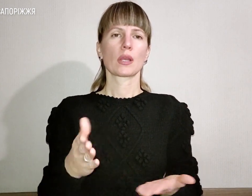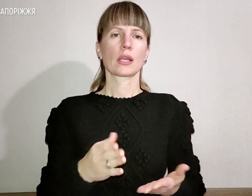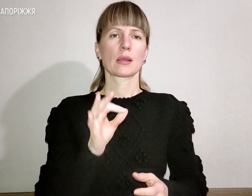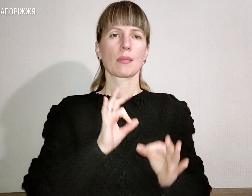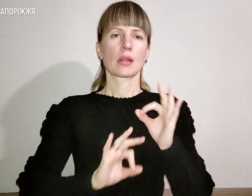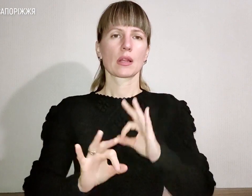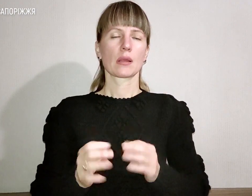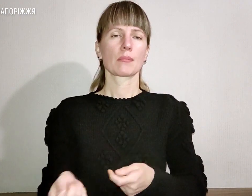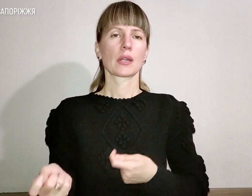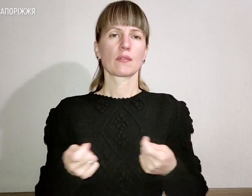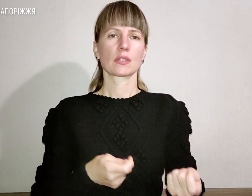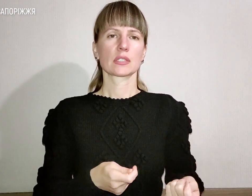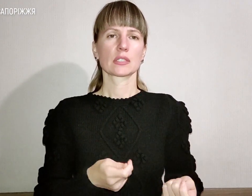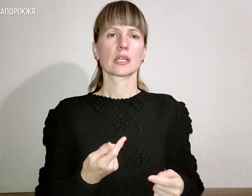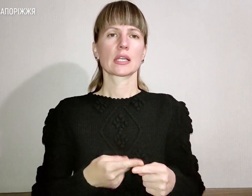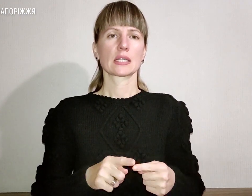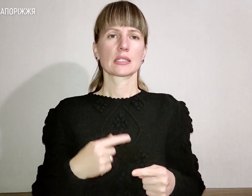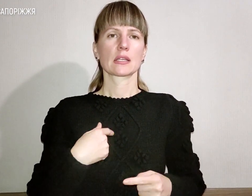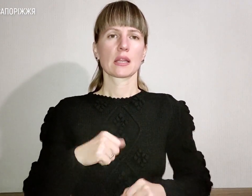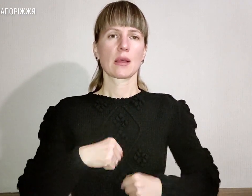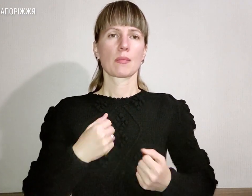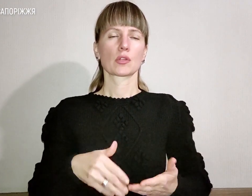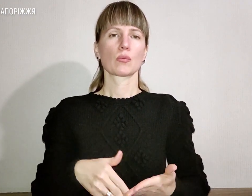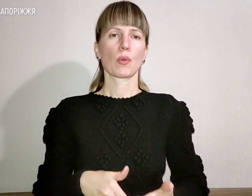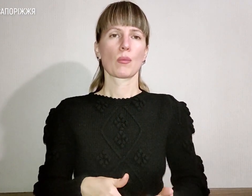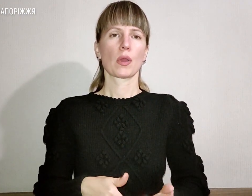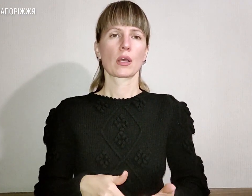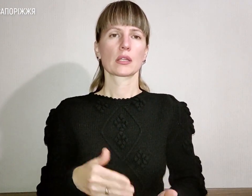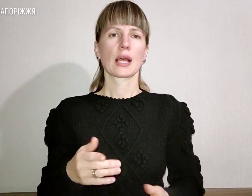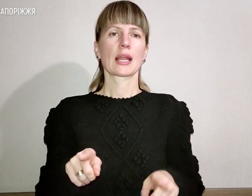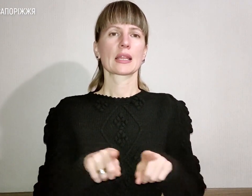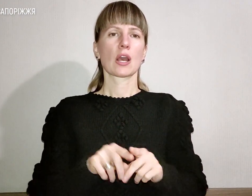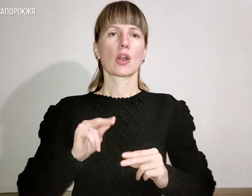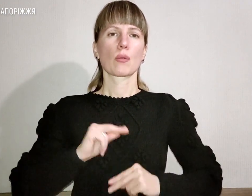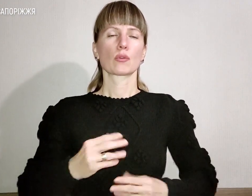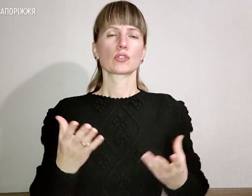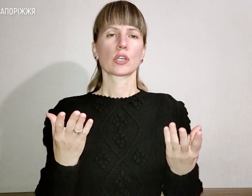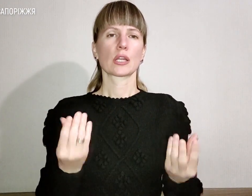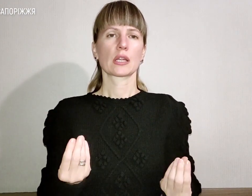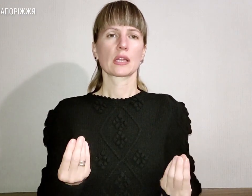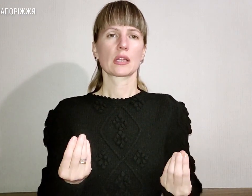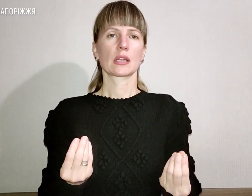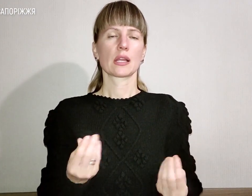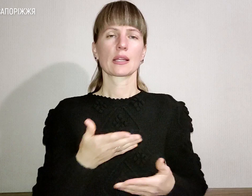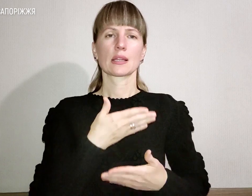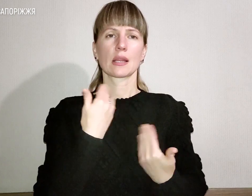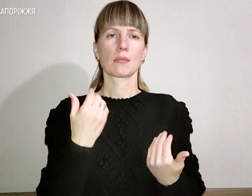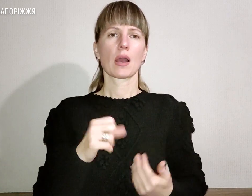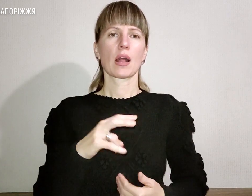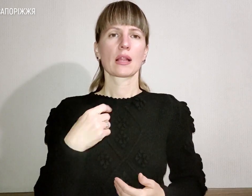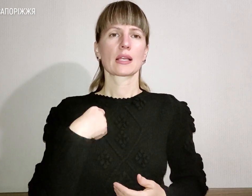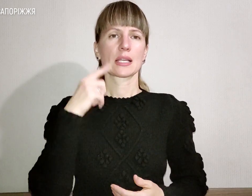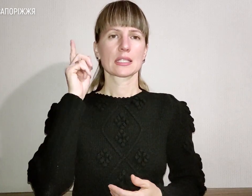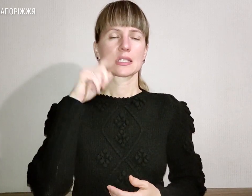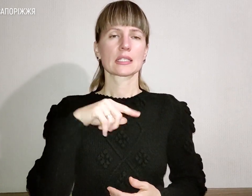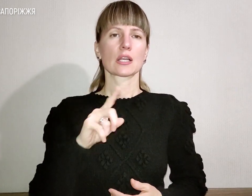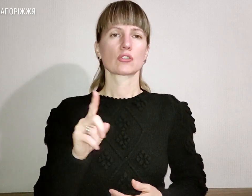медикаменти, довести. Цим намагаюся допомагати. Тобто, як такого робочого дня немає, але я знаю, що найближчі 2